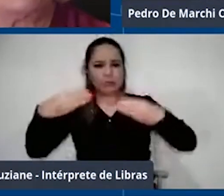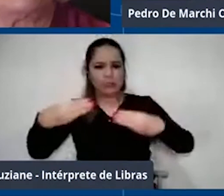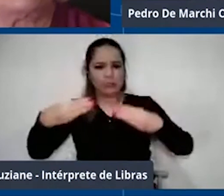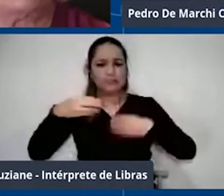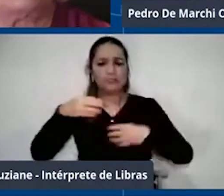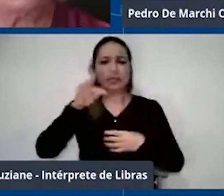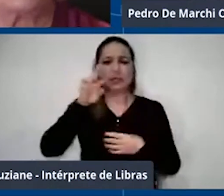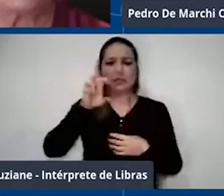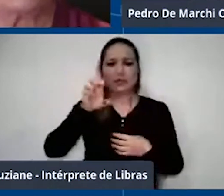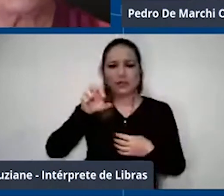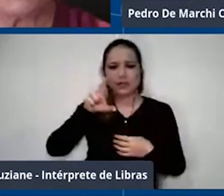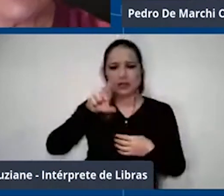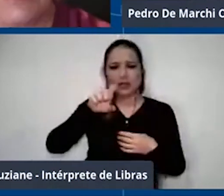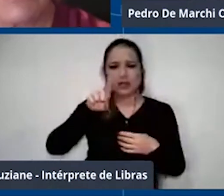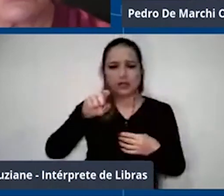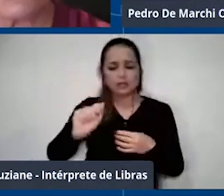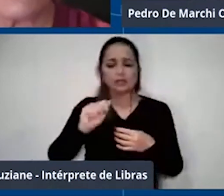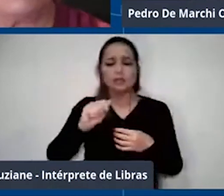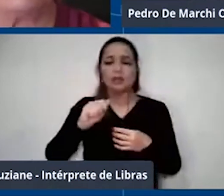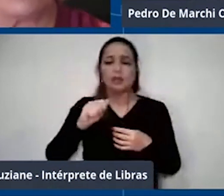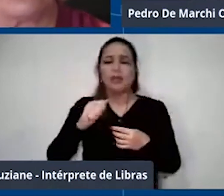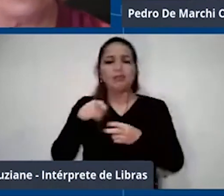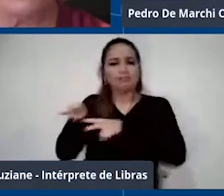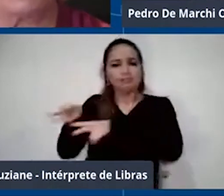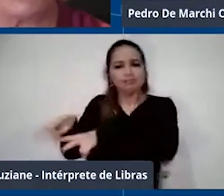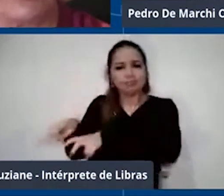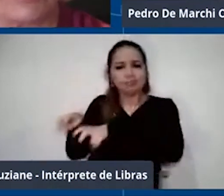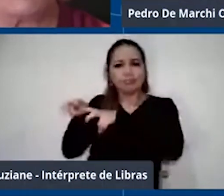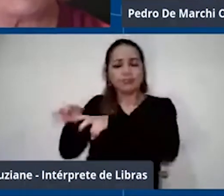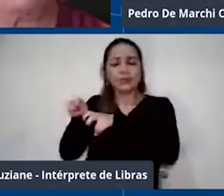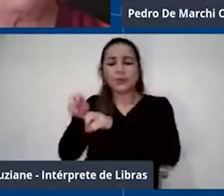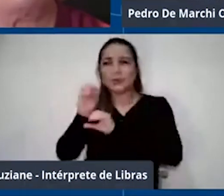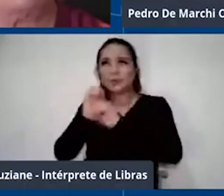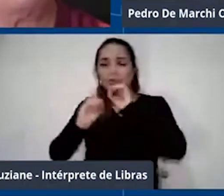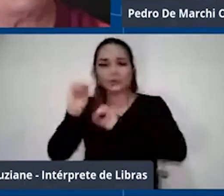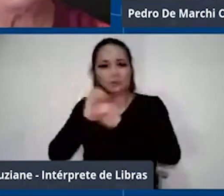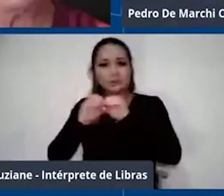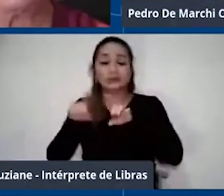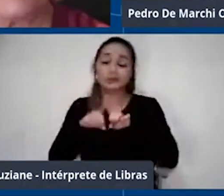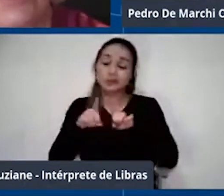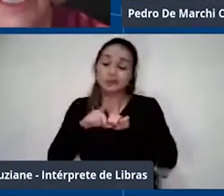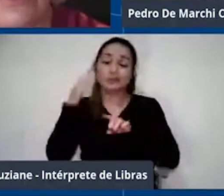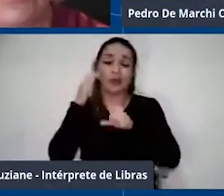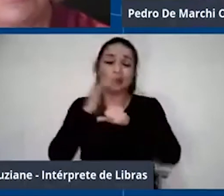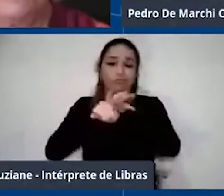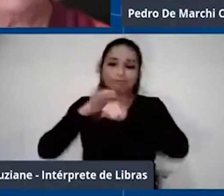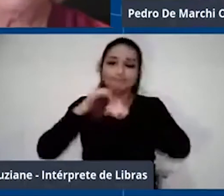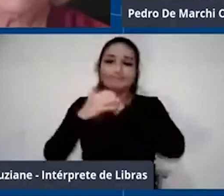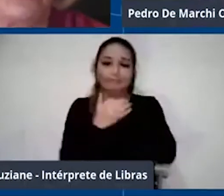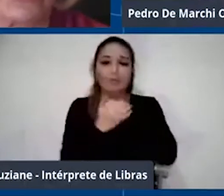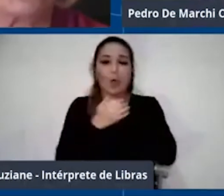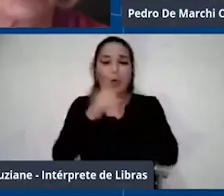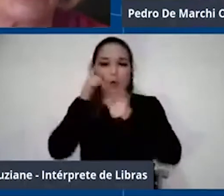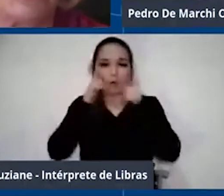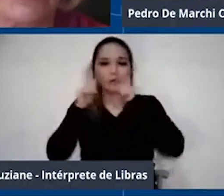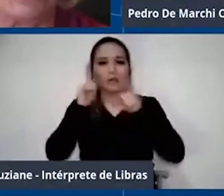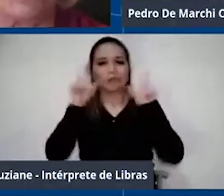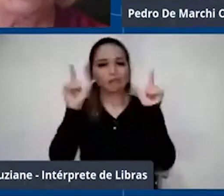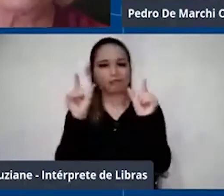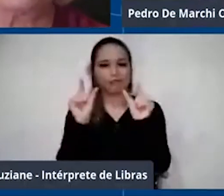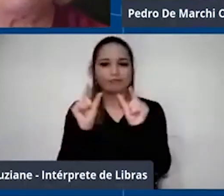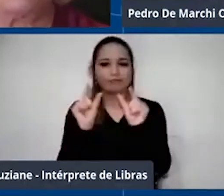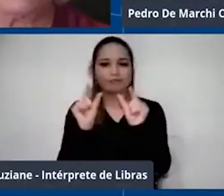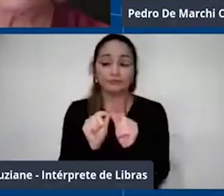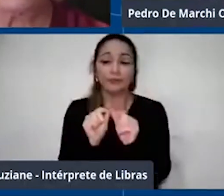boa. Os dilemas sociais e econômicos provocados pela pandemia podem ser atenuados. E é um esforço coletivo